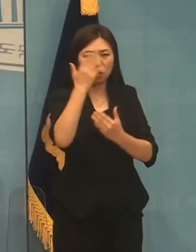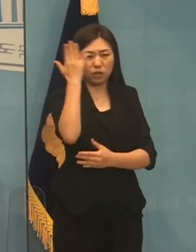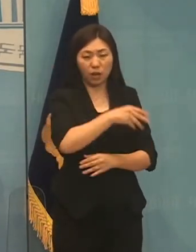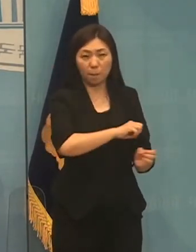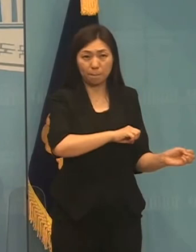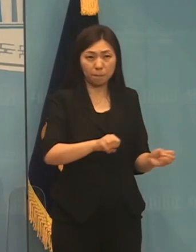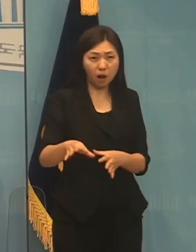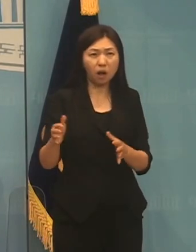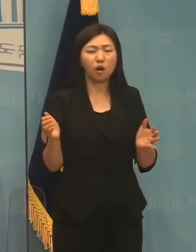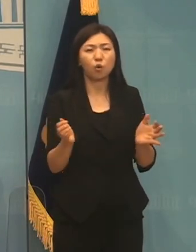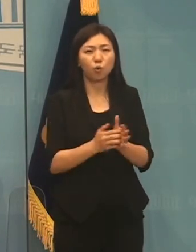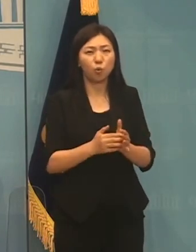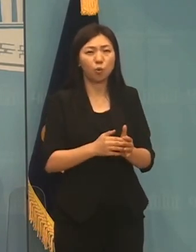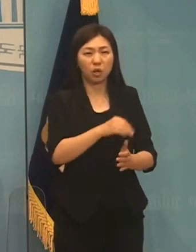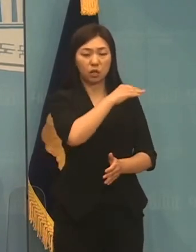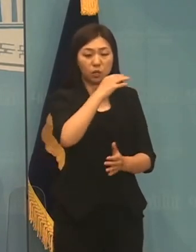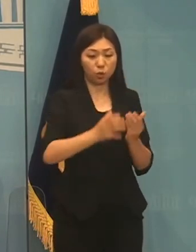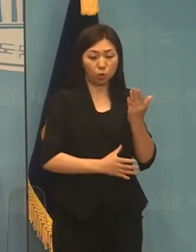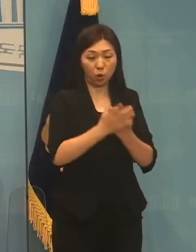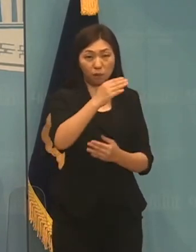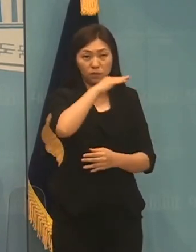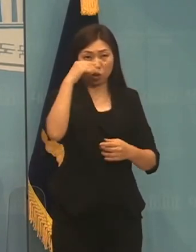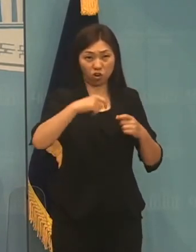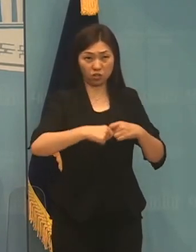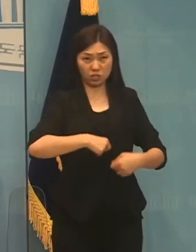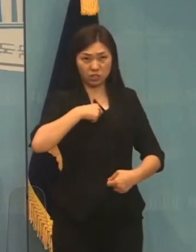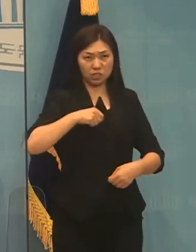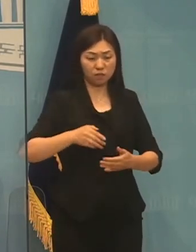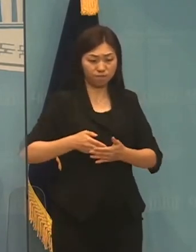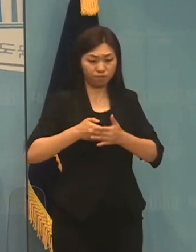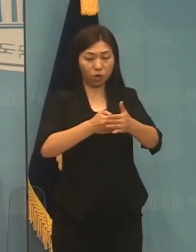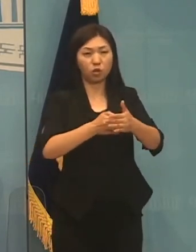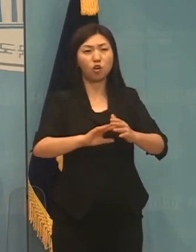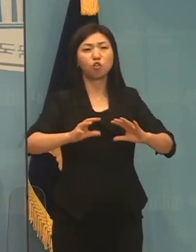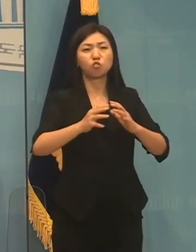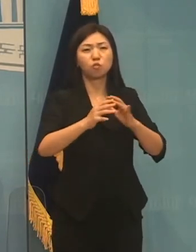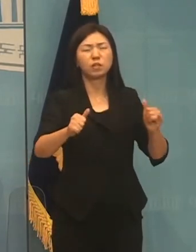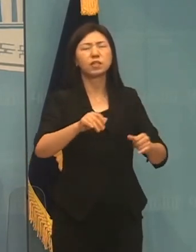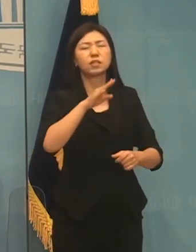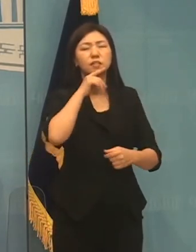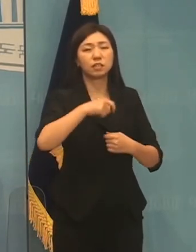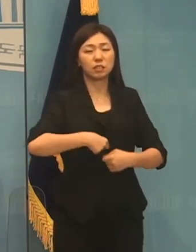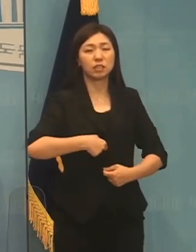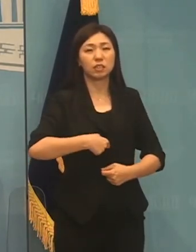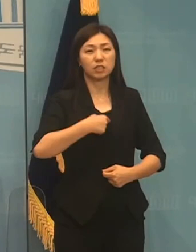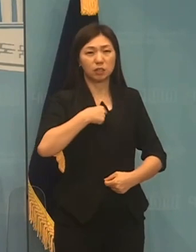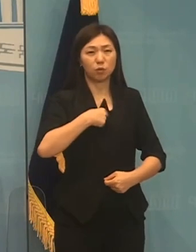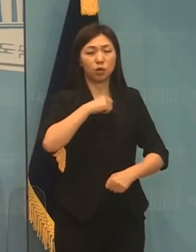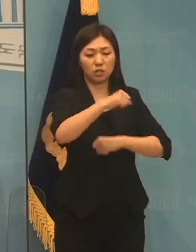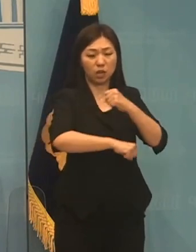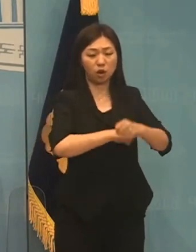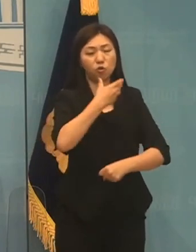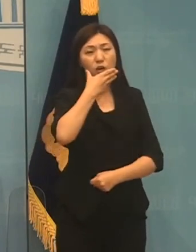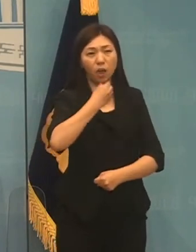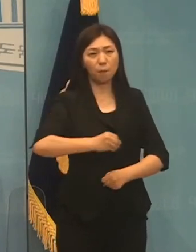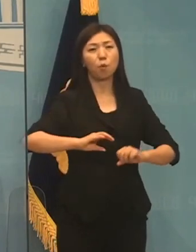통합과 정진의 세계를 이뤄 국민이 진정 자유롭고 행복한 나라를 만들어 가야